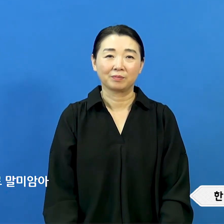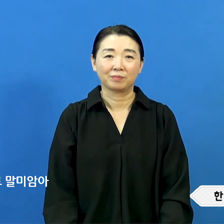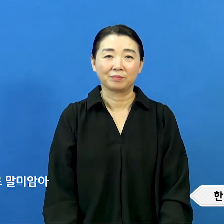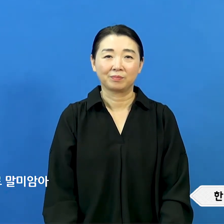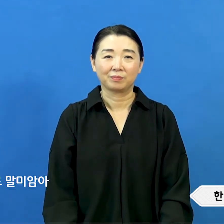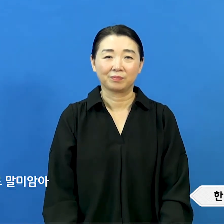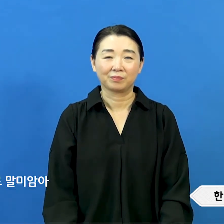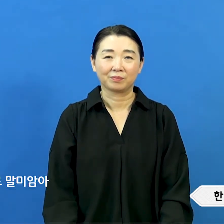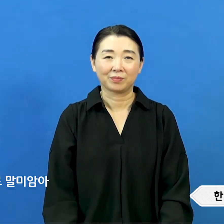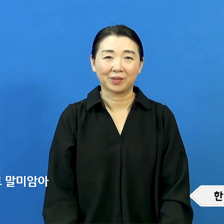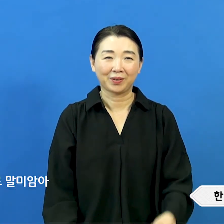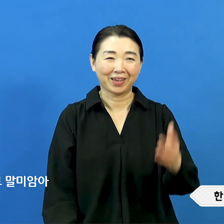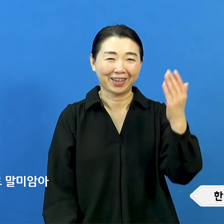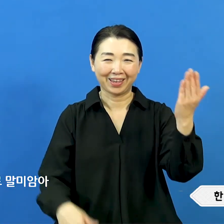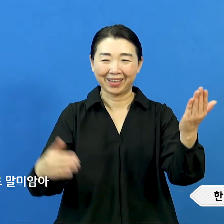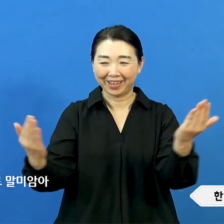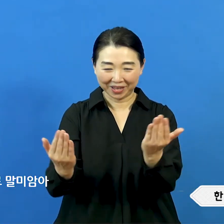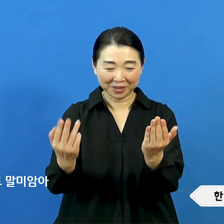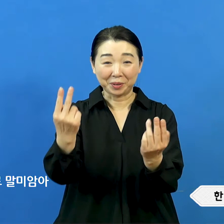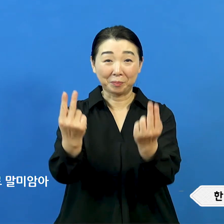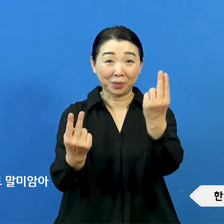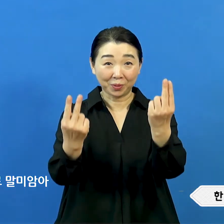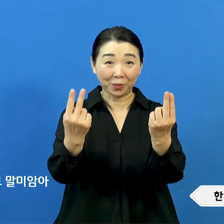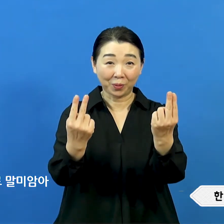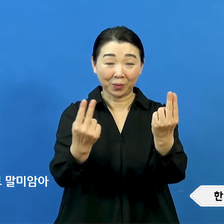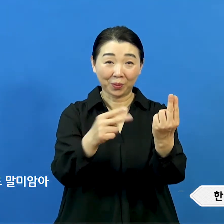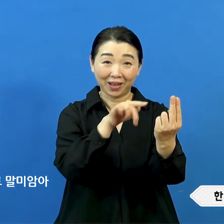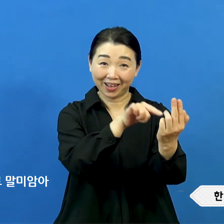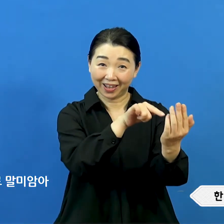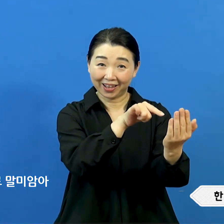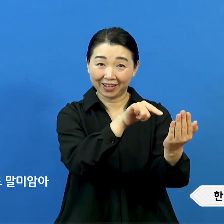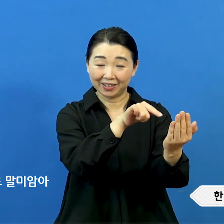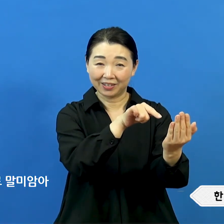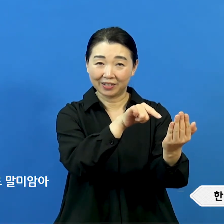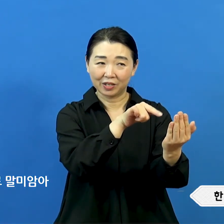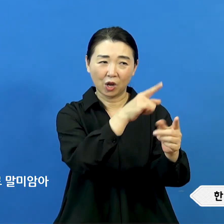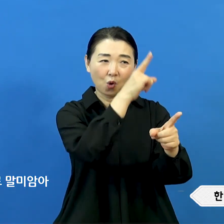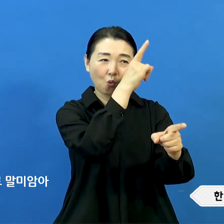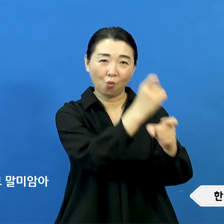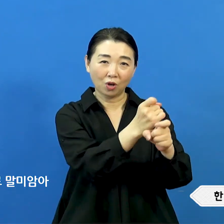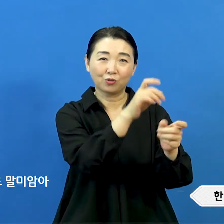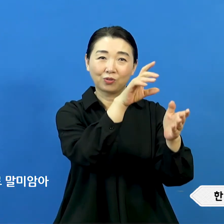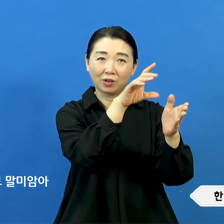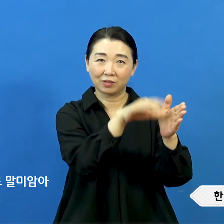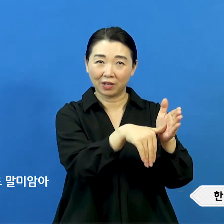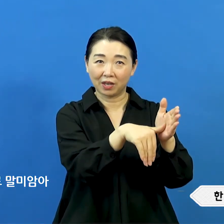이제 대조가 되었으나 두 쌍이, 하나는 원수 되었을